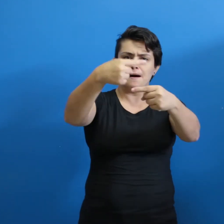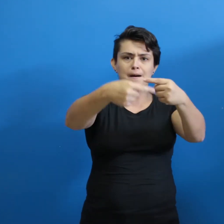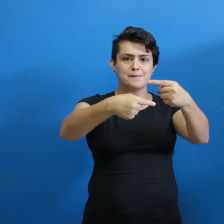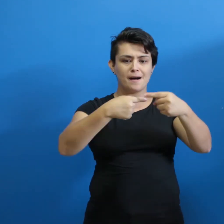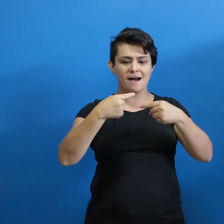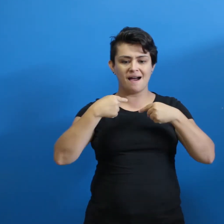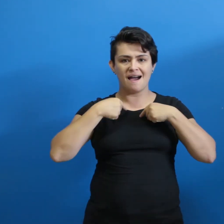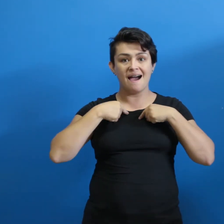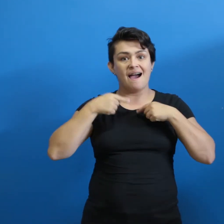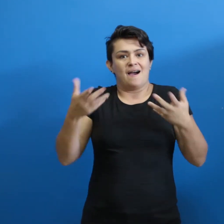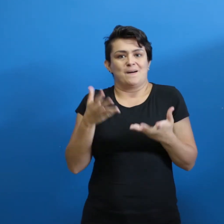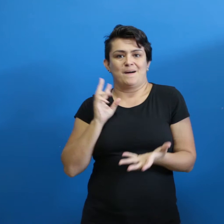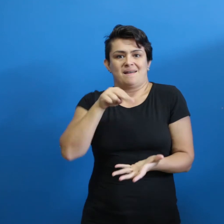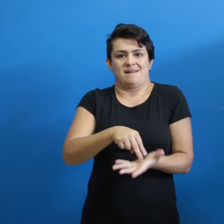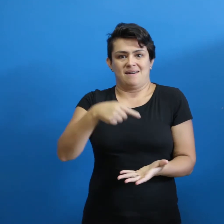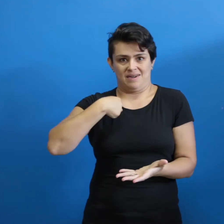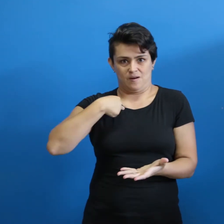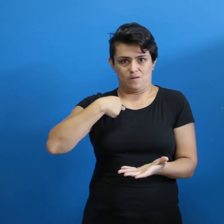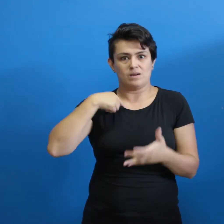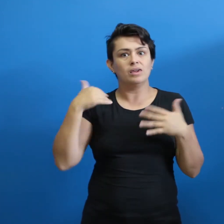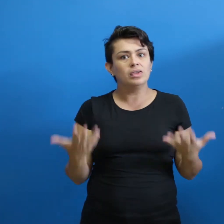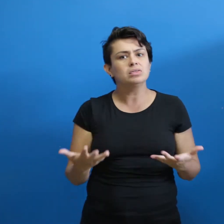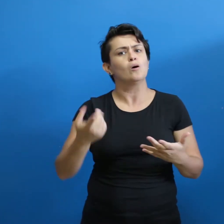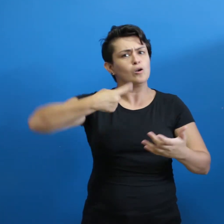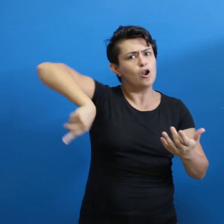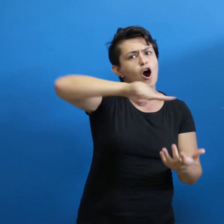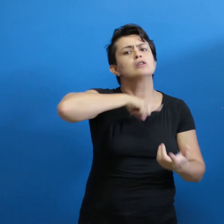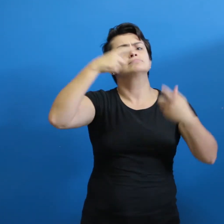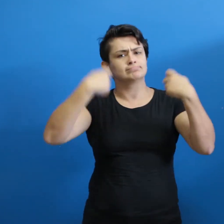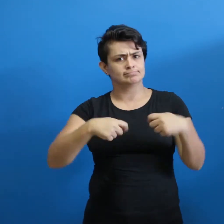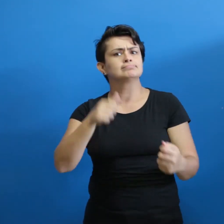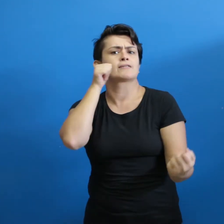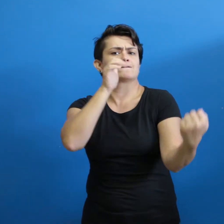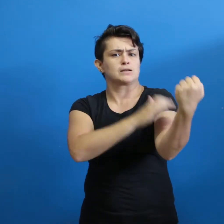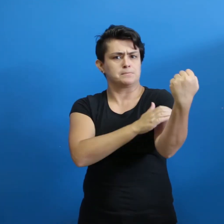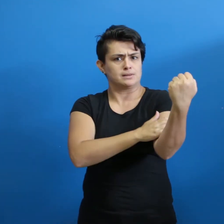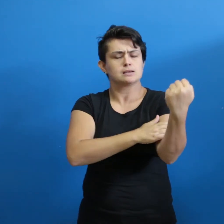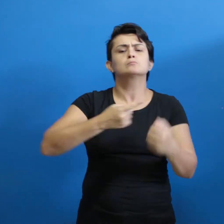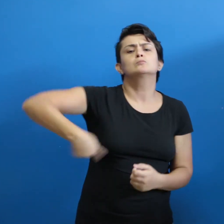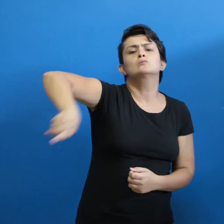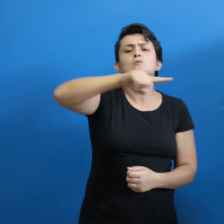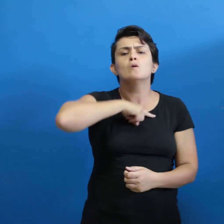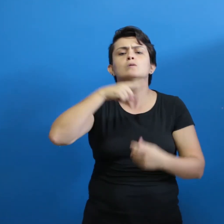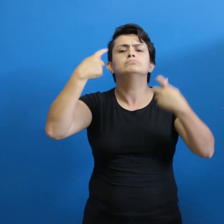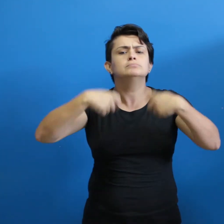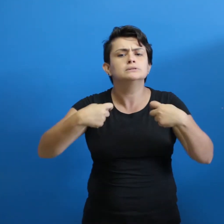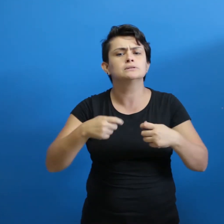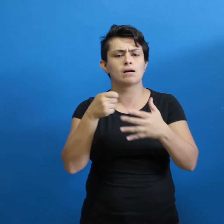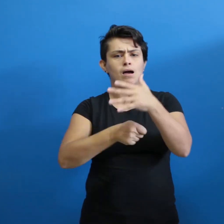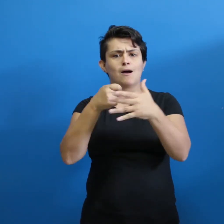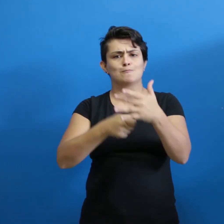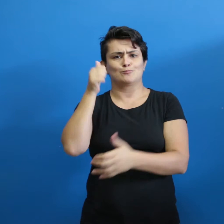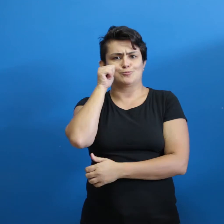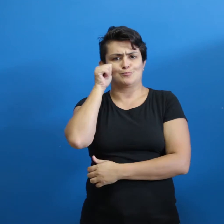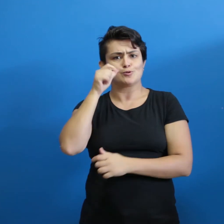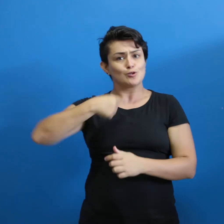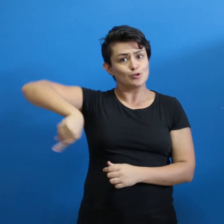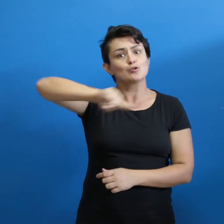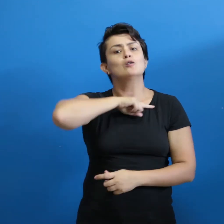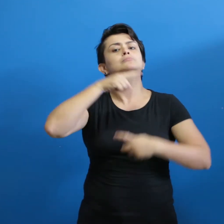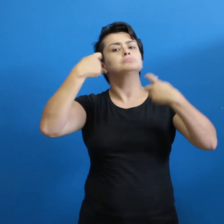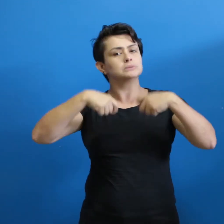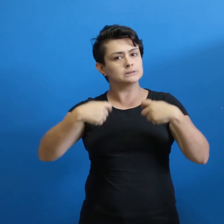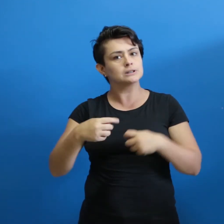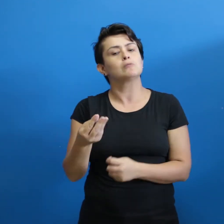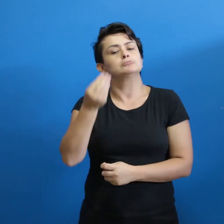precisamos do feminismo. Nós precisamos do feminismo, nós precisamos da luta das mulheres e nós precisamos nos unir em torno dos nossos direitos ou